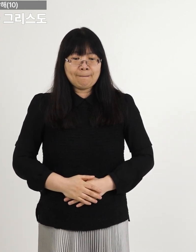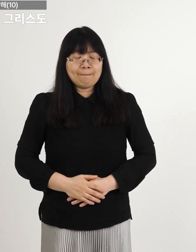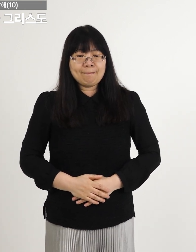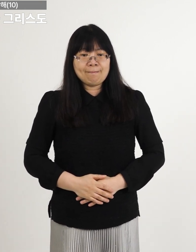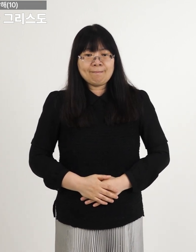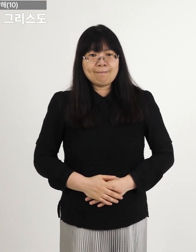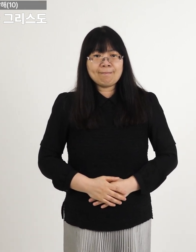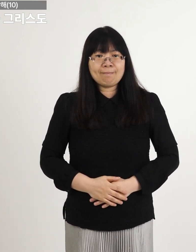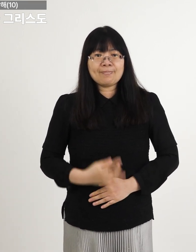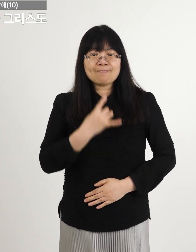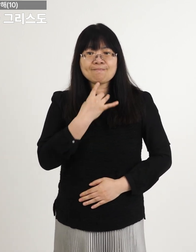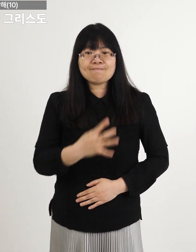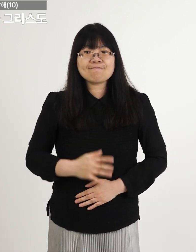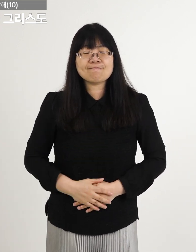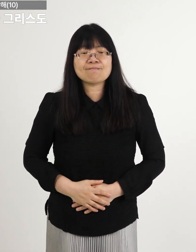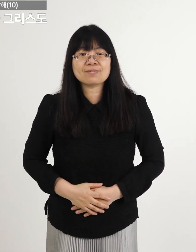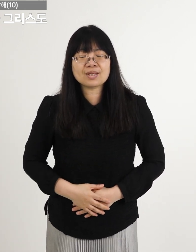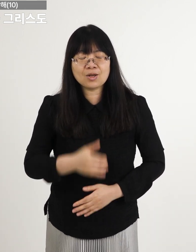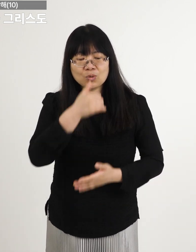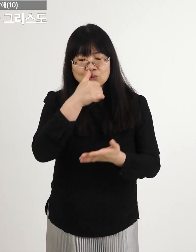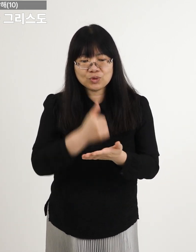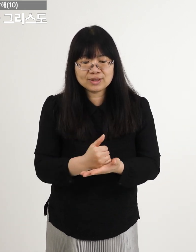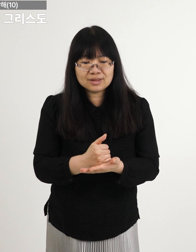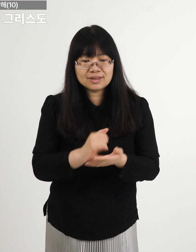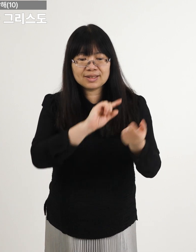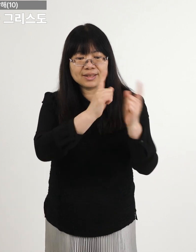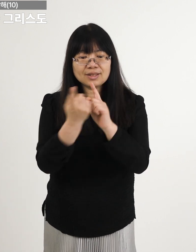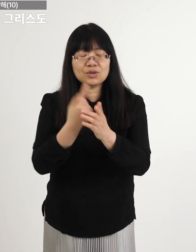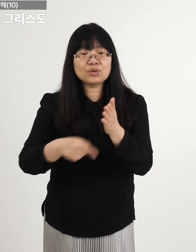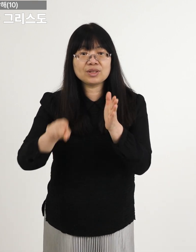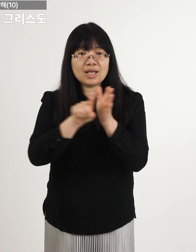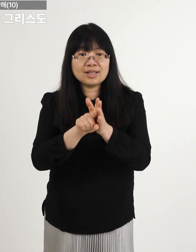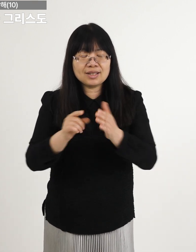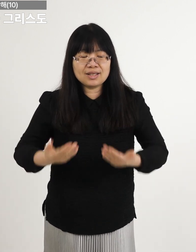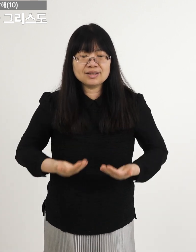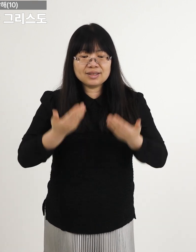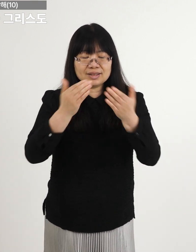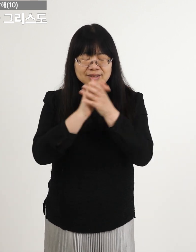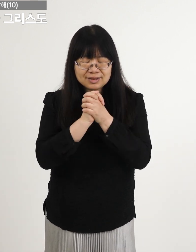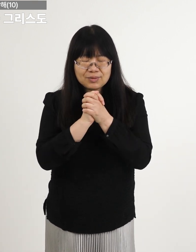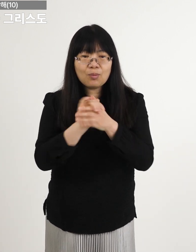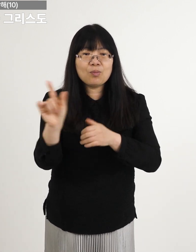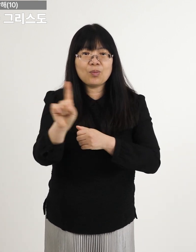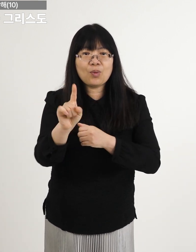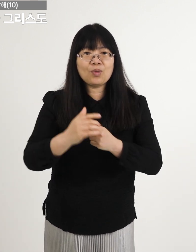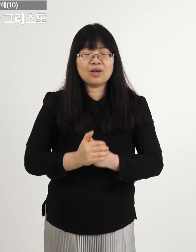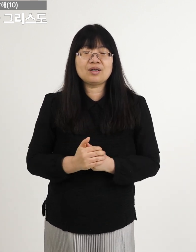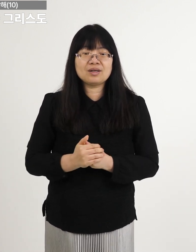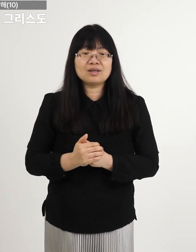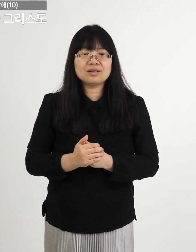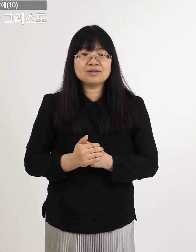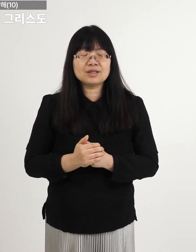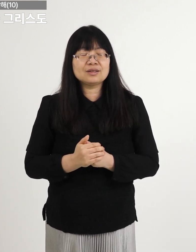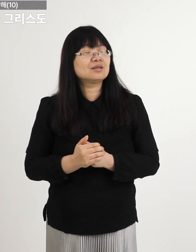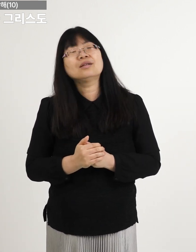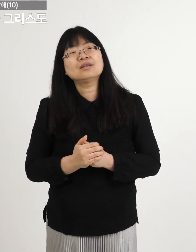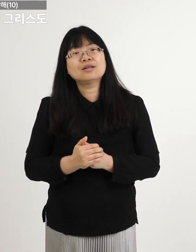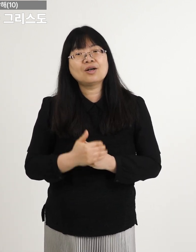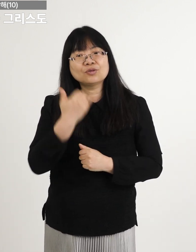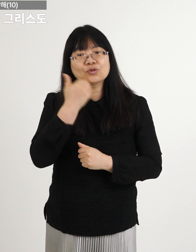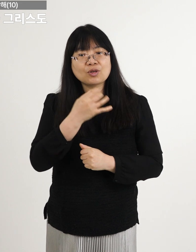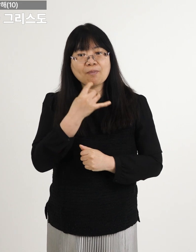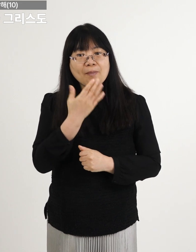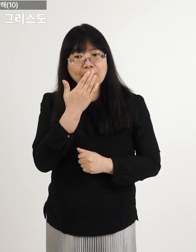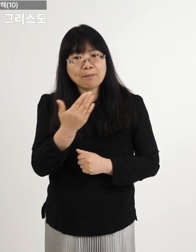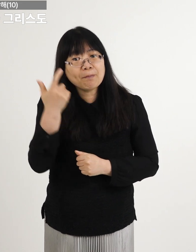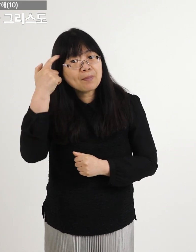그러니까 오로지 죄를 대속하기 위해서 드리는 기도는, 그 중보의 기도는 누구만이